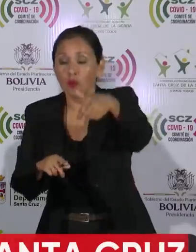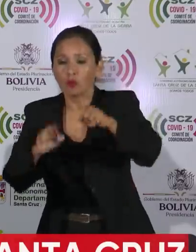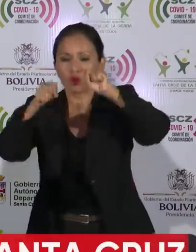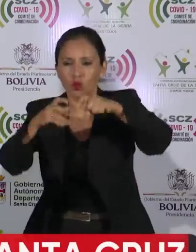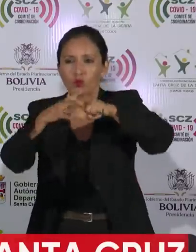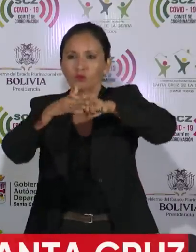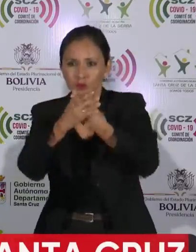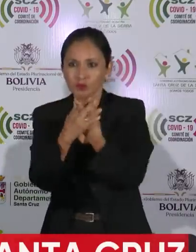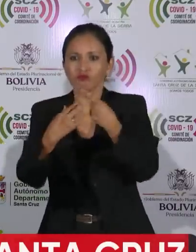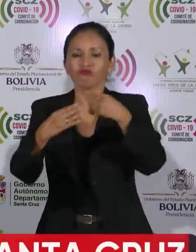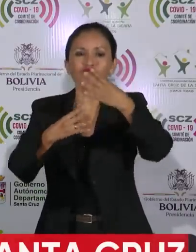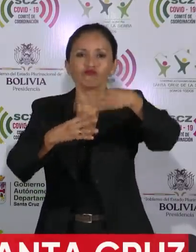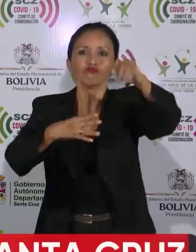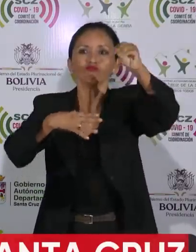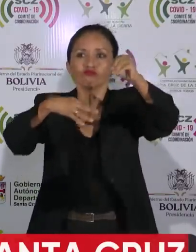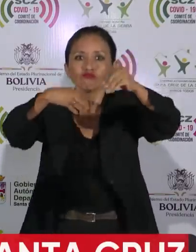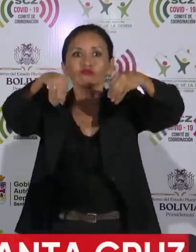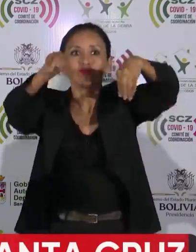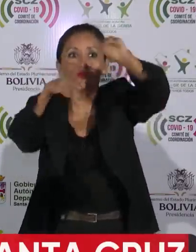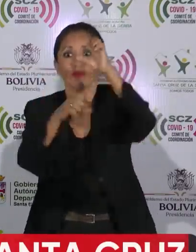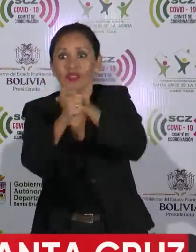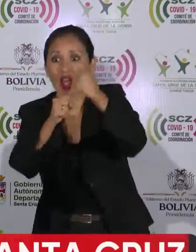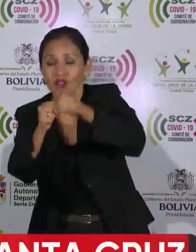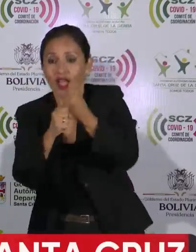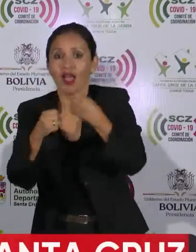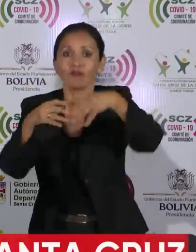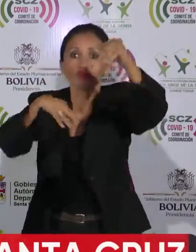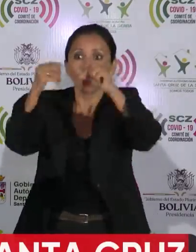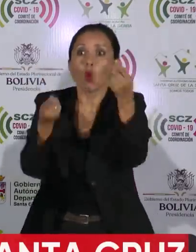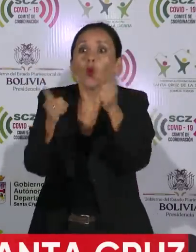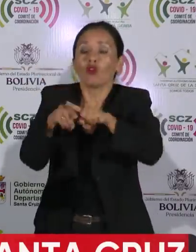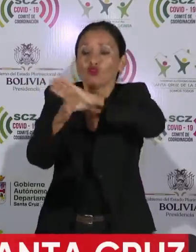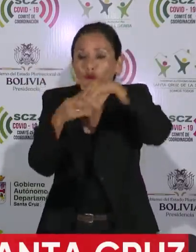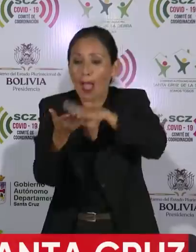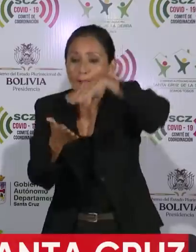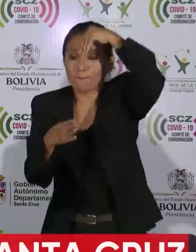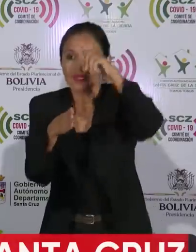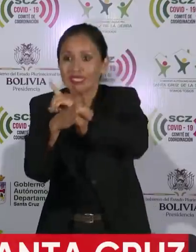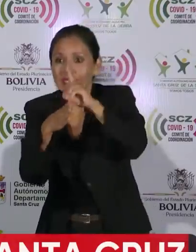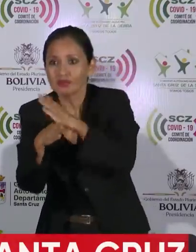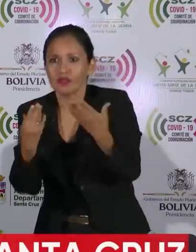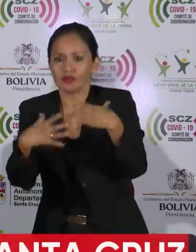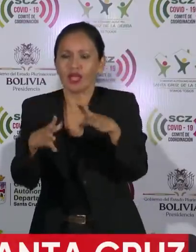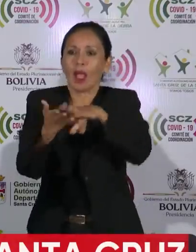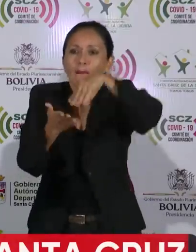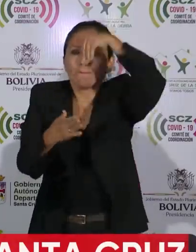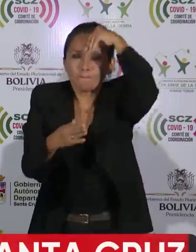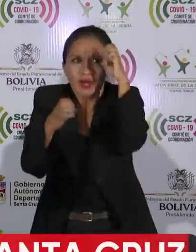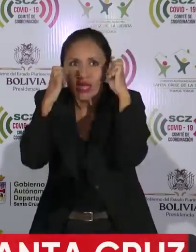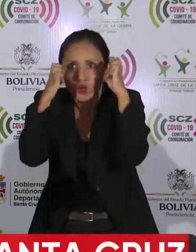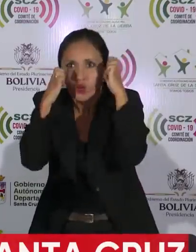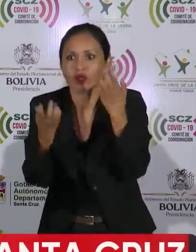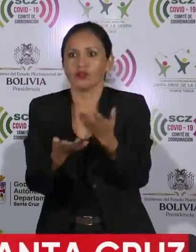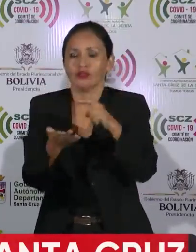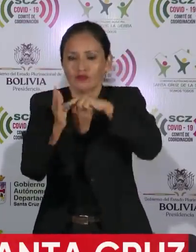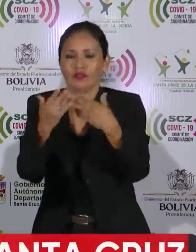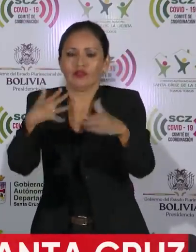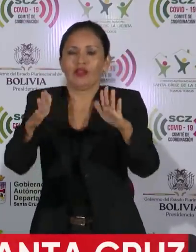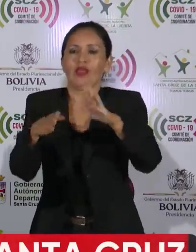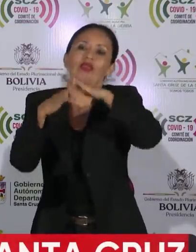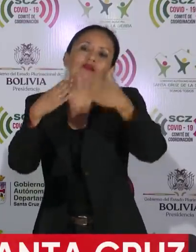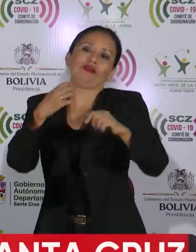empezar a trabajar y a salir cuando todos estemos disciplinados y educados y no tengamos riesgo